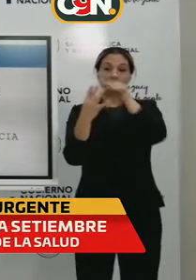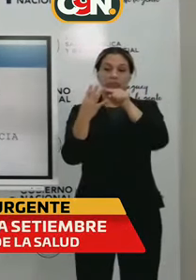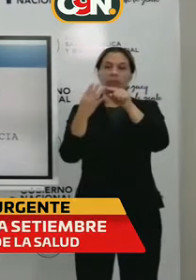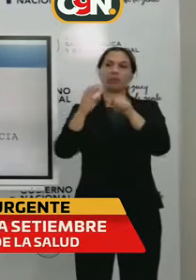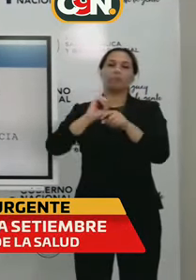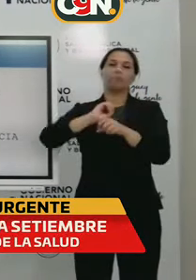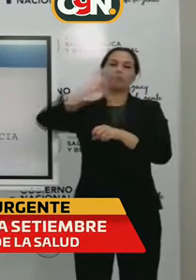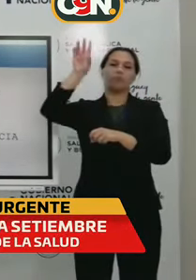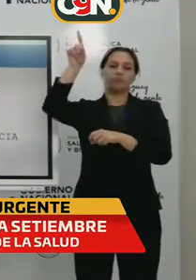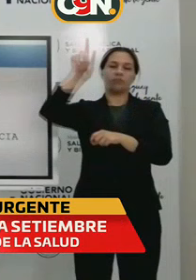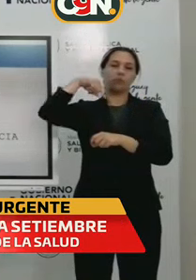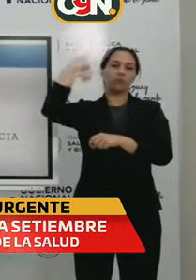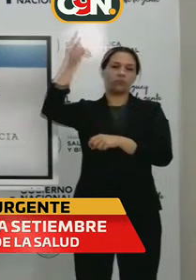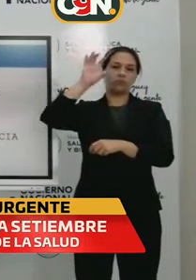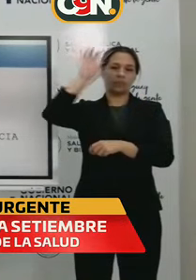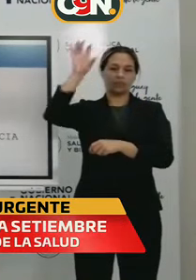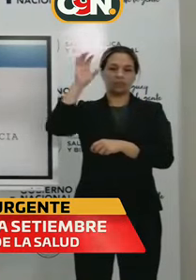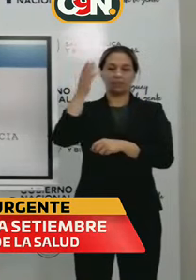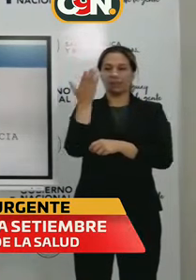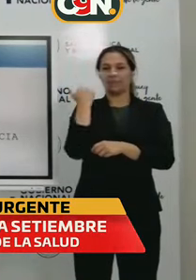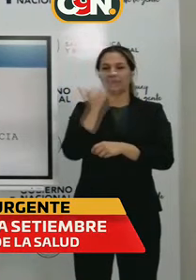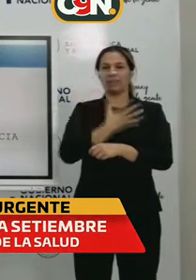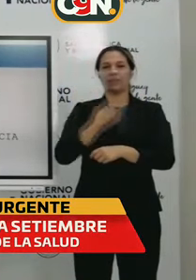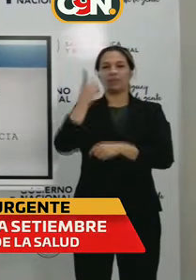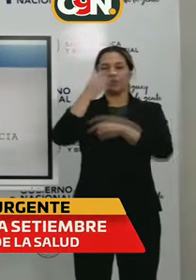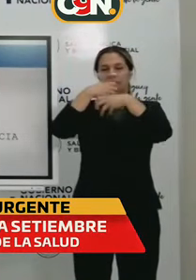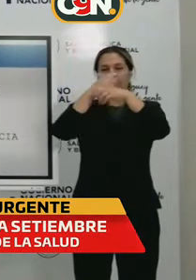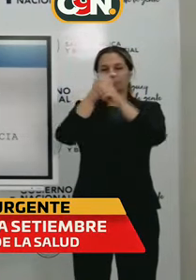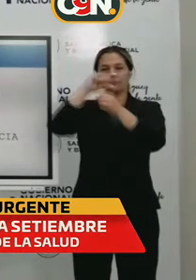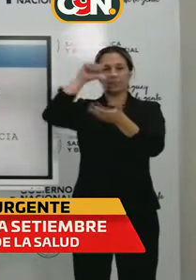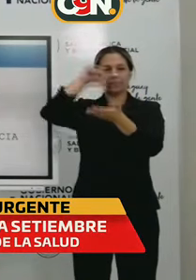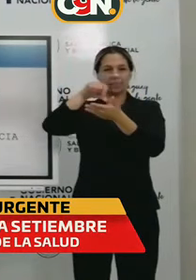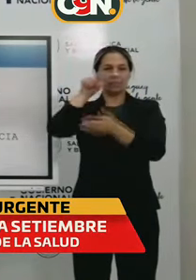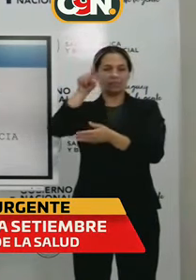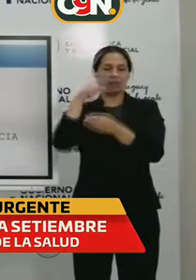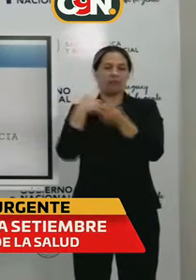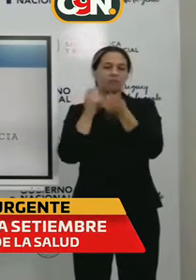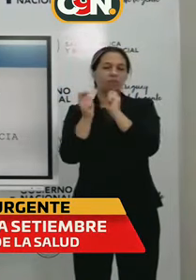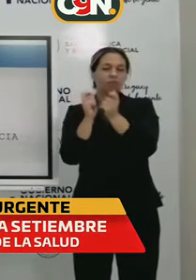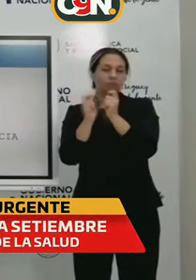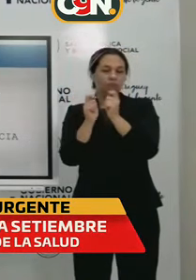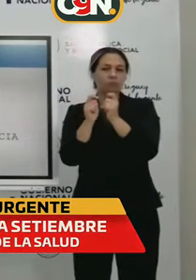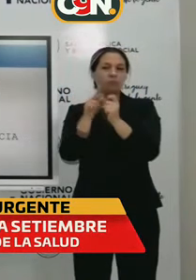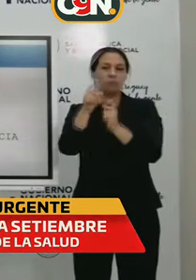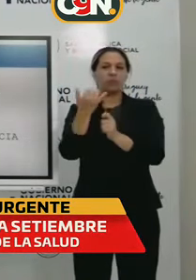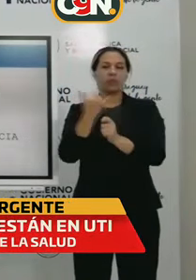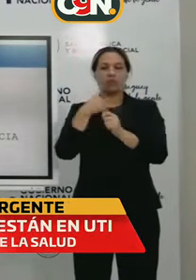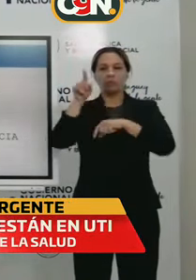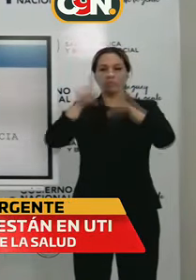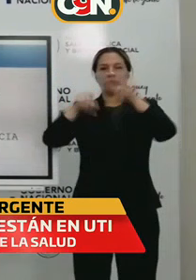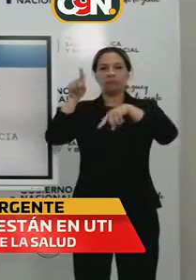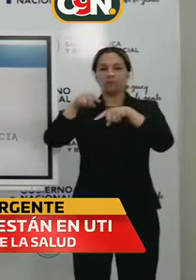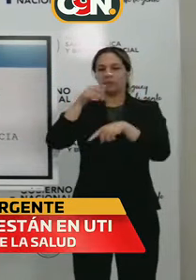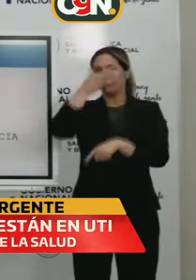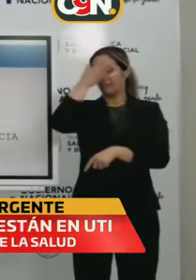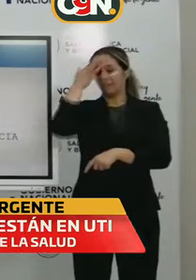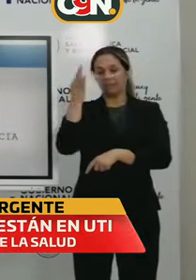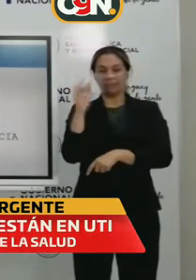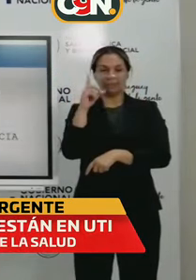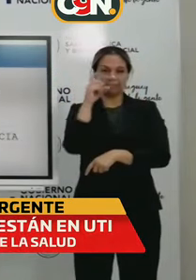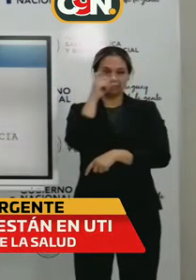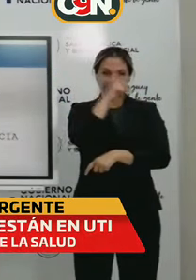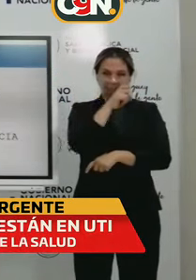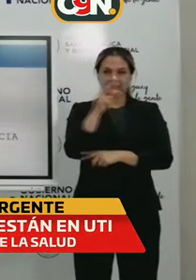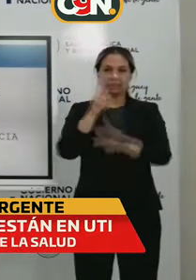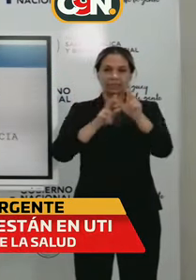Ayer hablaba con la directora del laboratorio central y me comentaba de que estaba en las gestiones. La verdad que es muy complejo, me explicaba